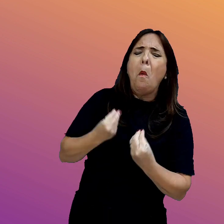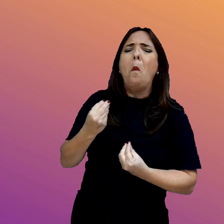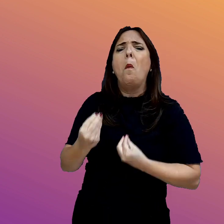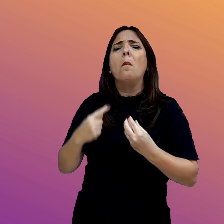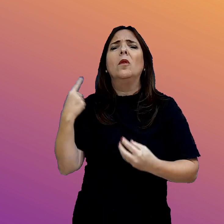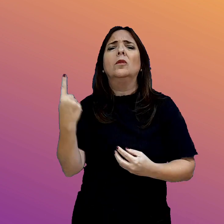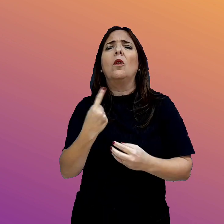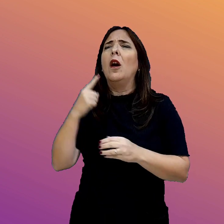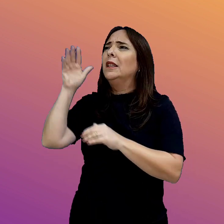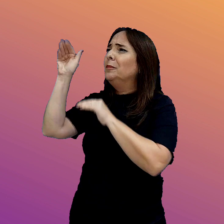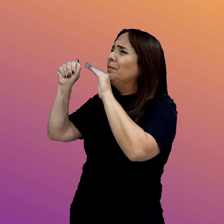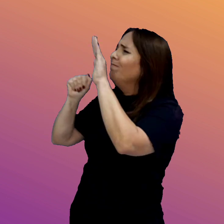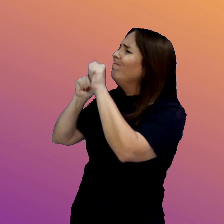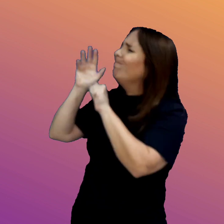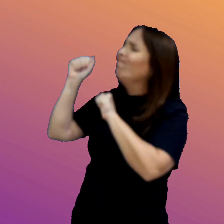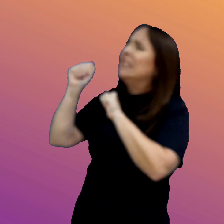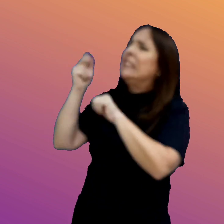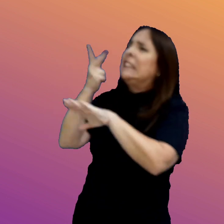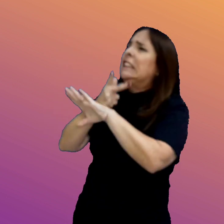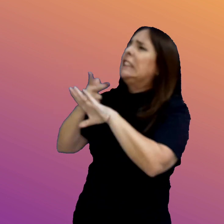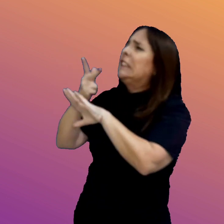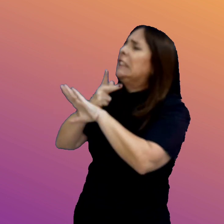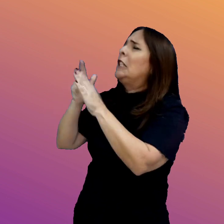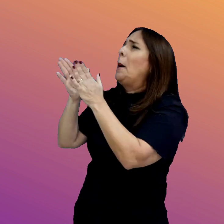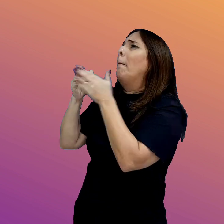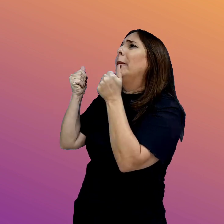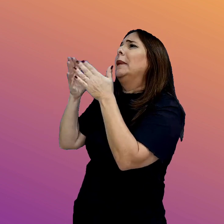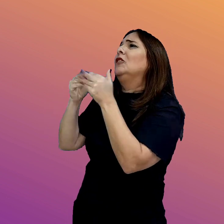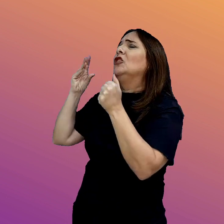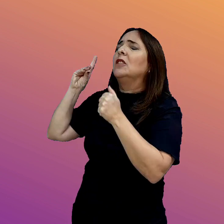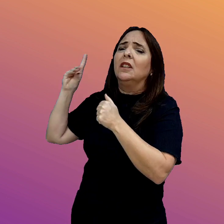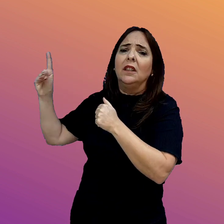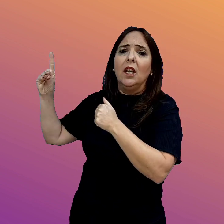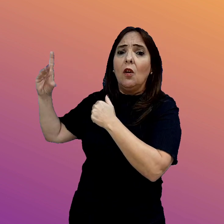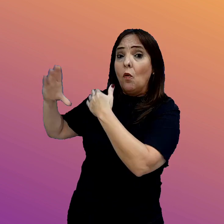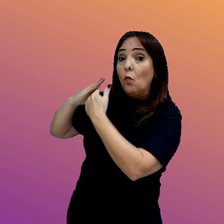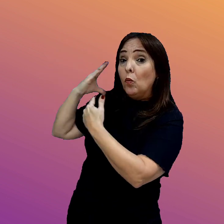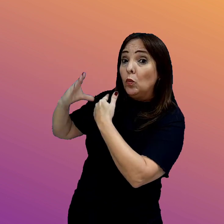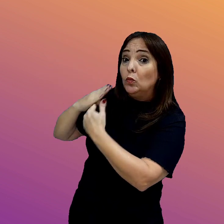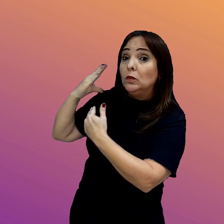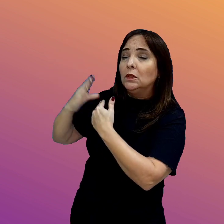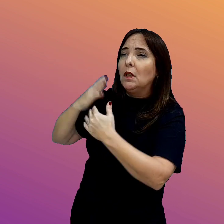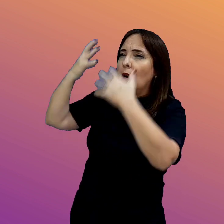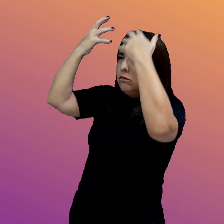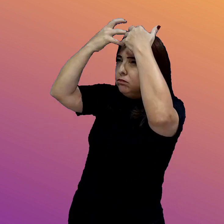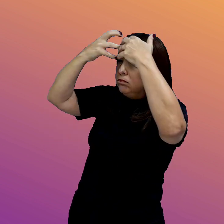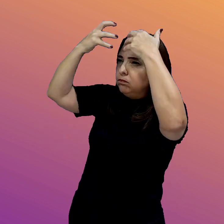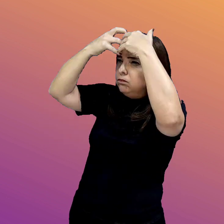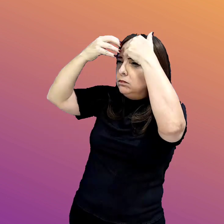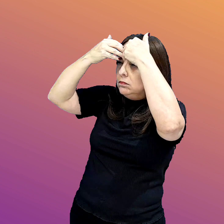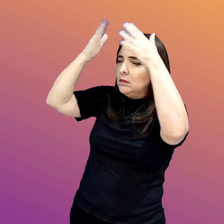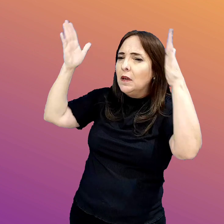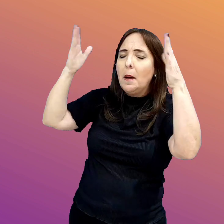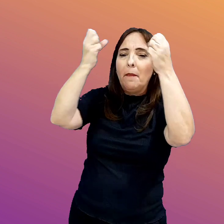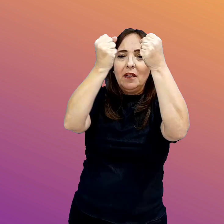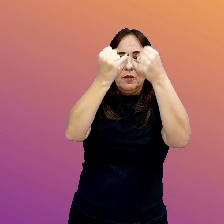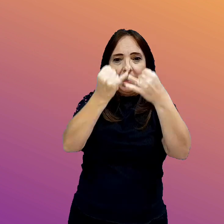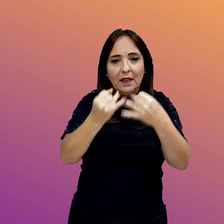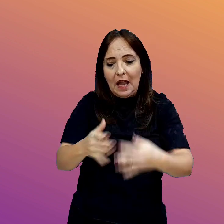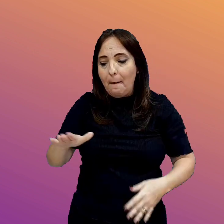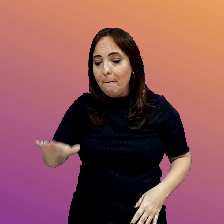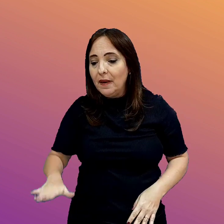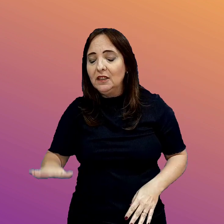estar buscando em Deus, né, a orientação, o discernimento, para estar explicando para as crianças